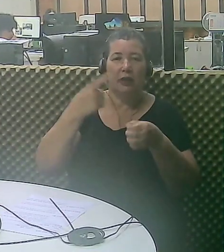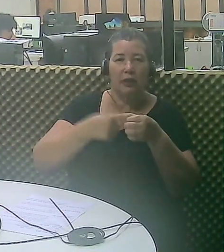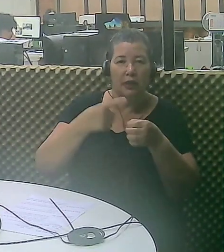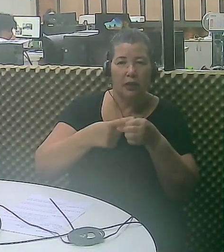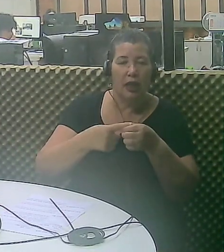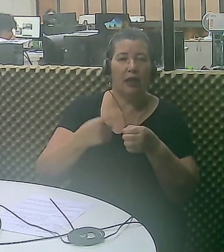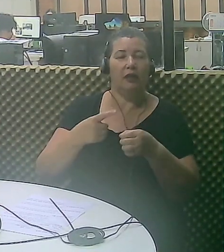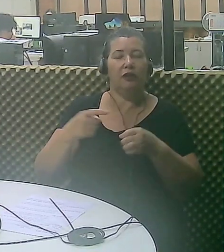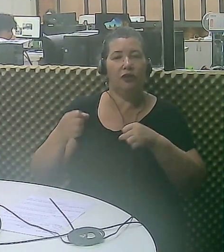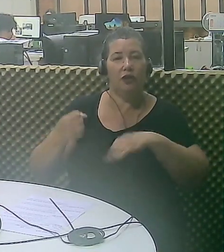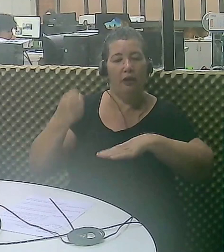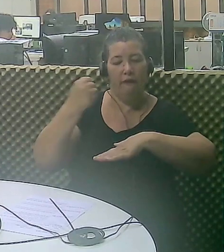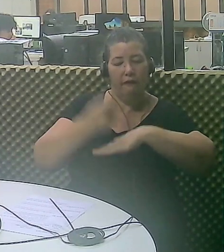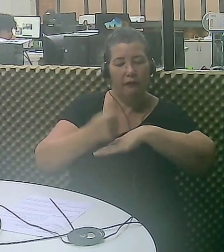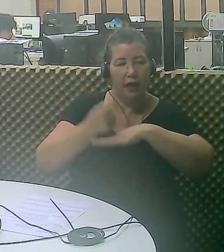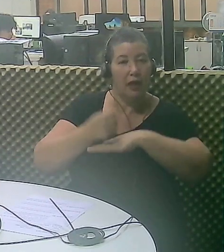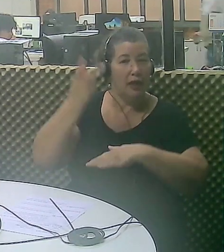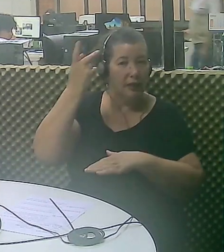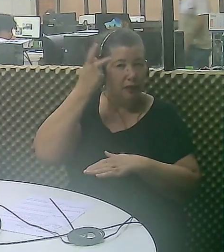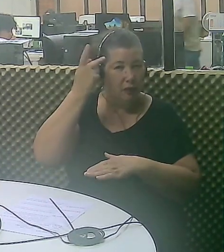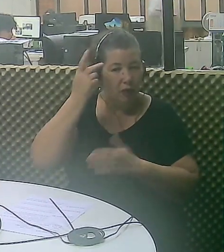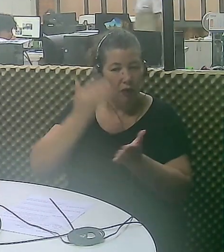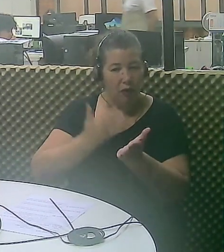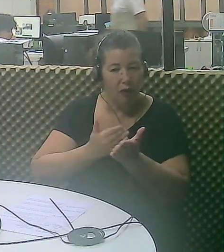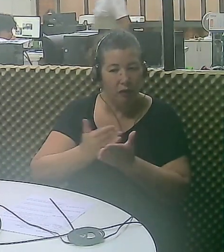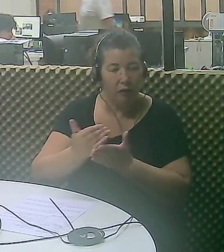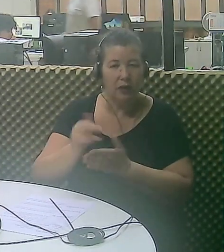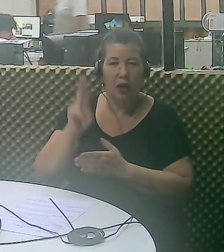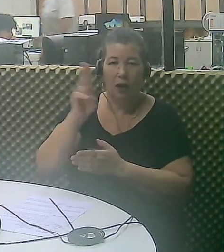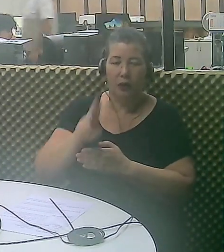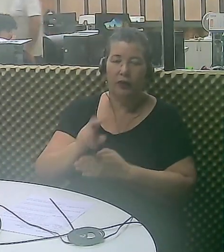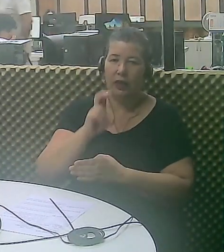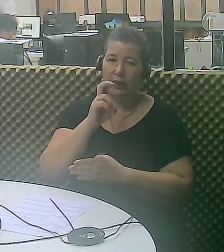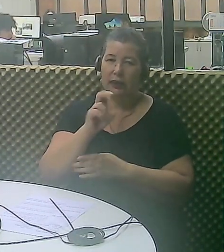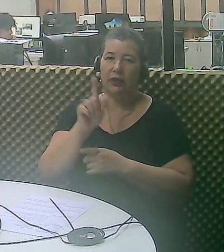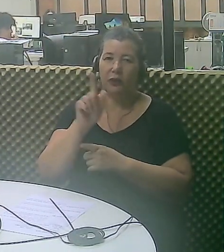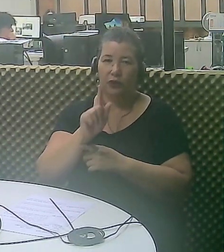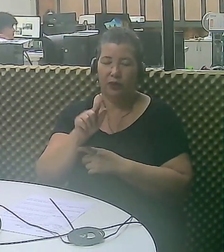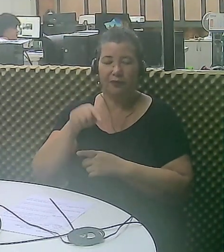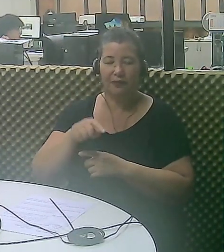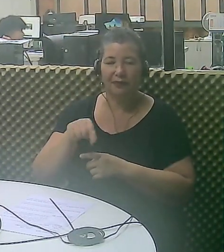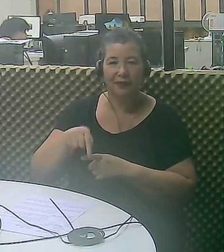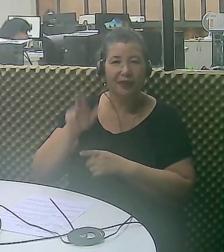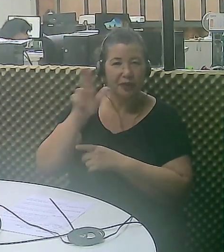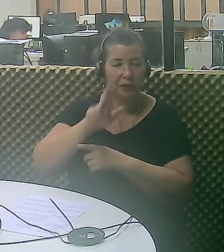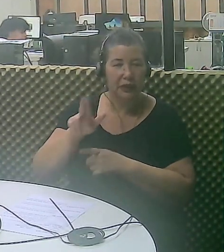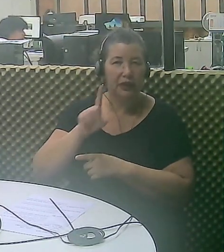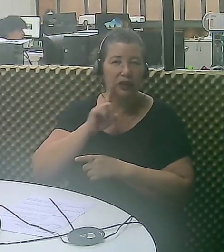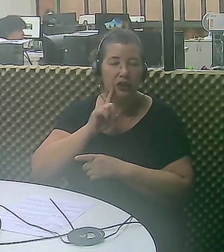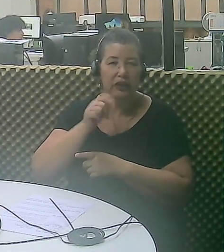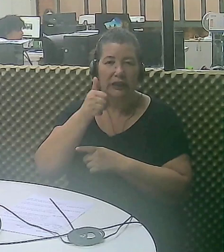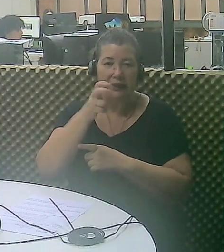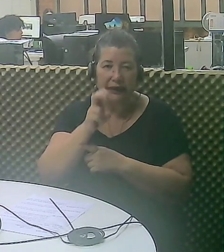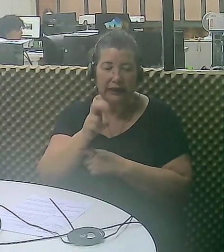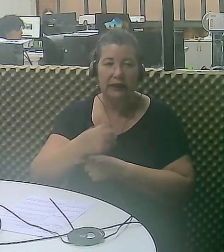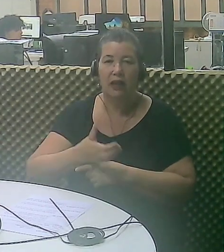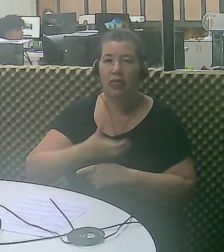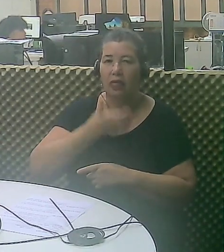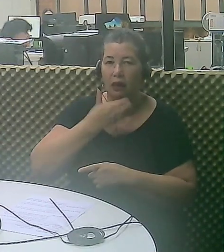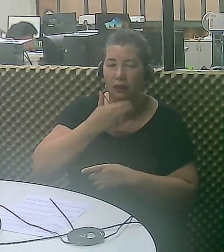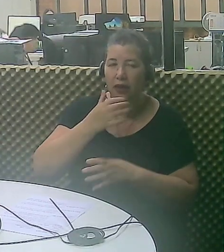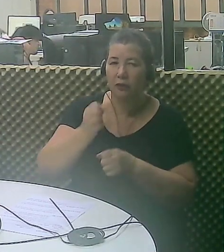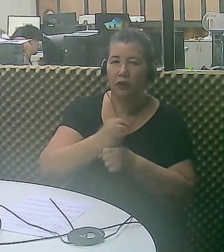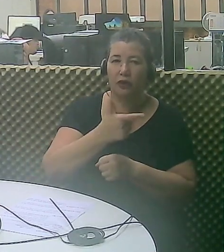as operações do 5G. O anúncio do lançamento da tecnologia na cidade foi feito no dia 15 de dezembro de 2021,